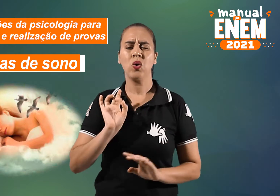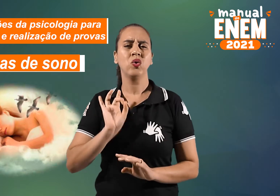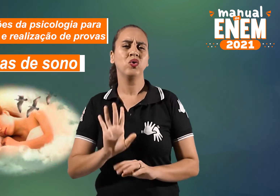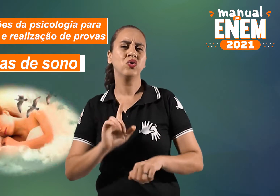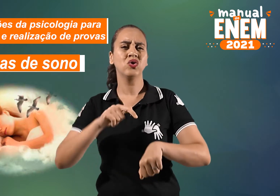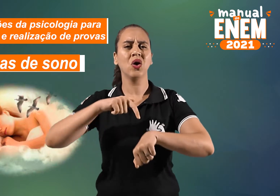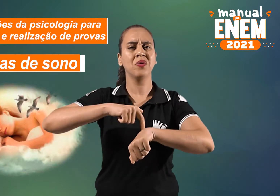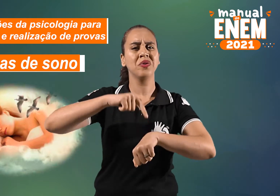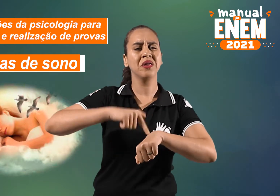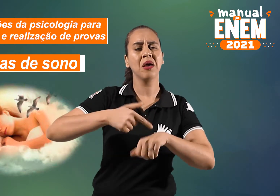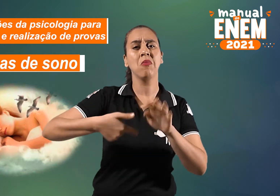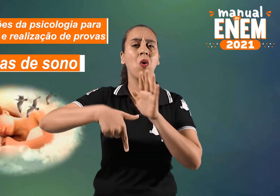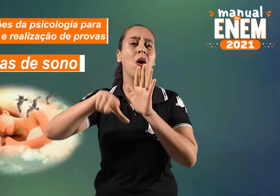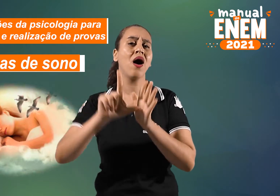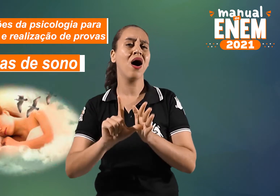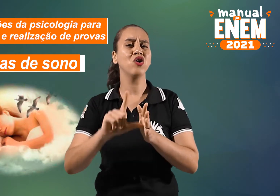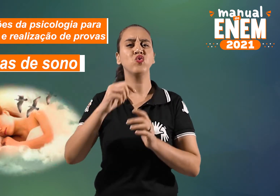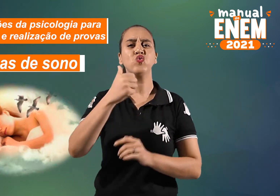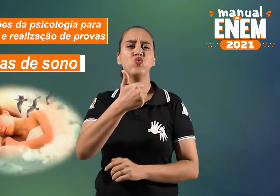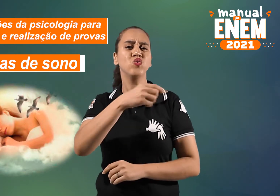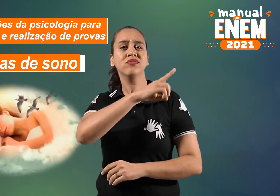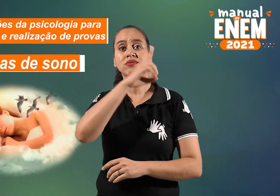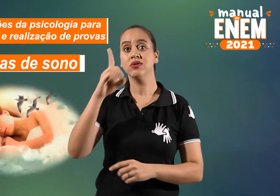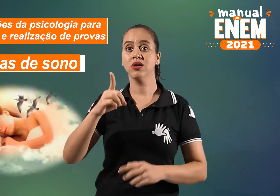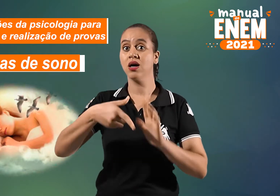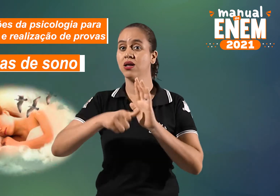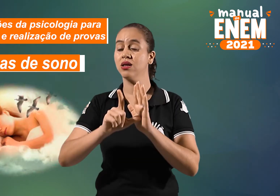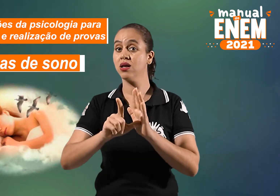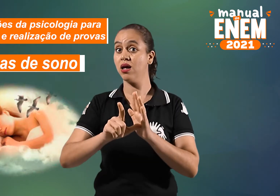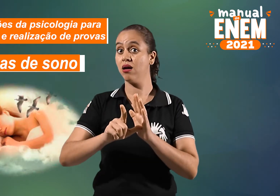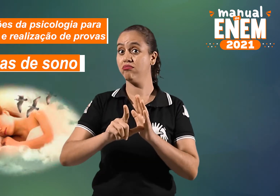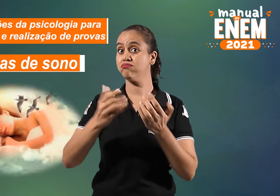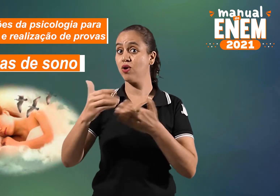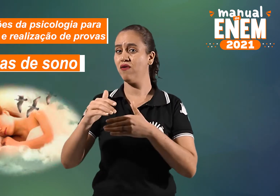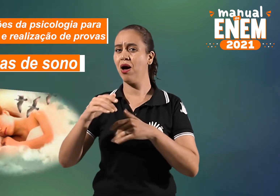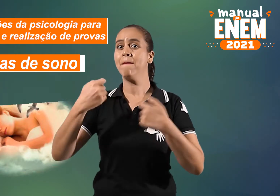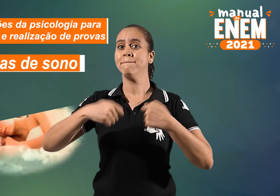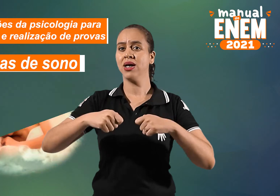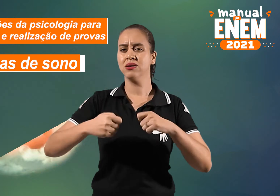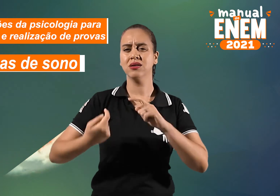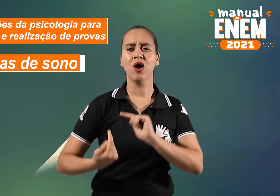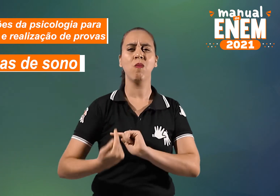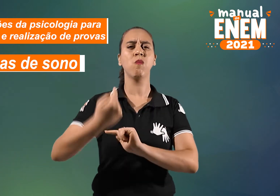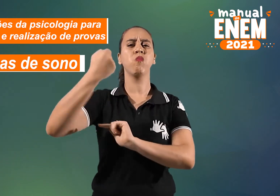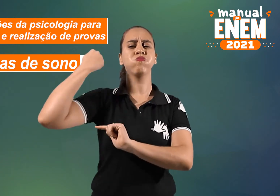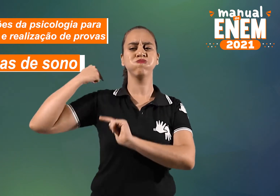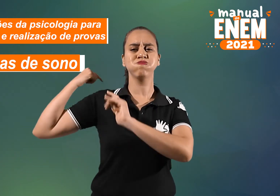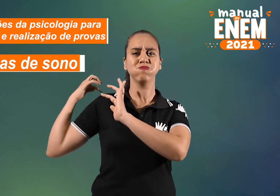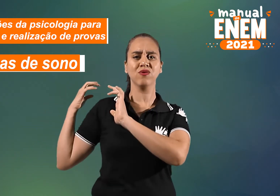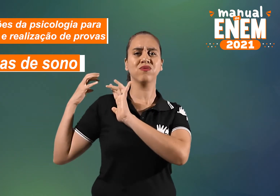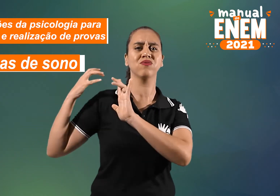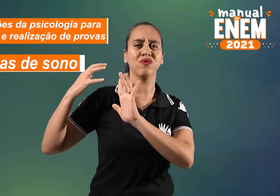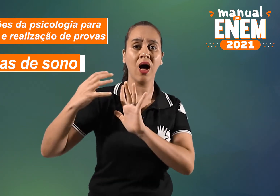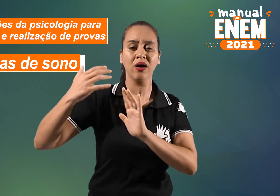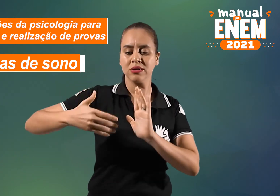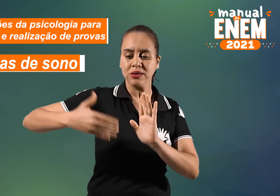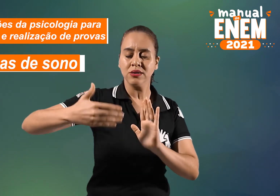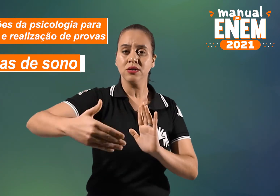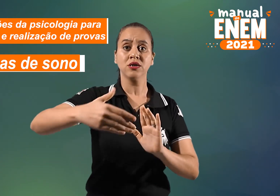basta dormir cedo na véspera da prova, você precisa trabalhar seu corpo lá atrás com bons hábitos de sono para que o sono seja um